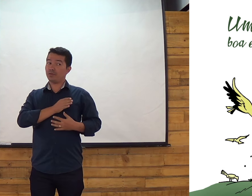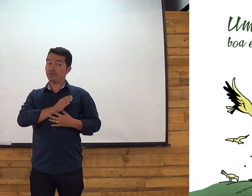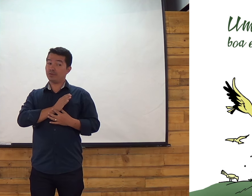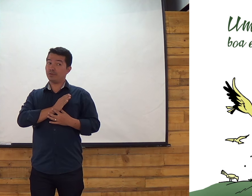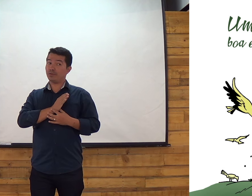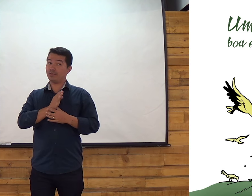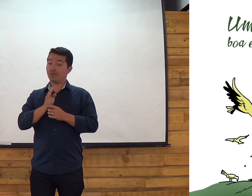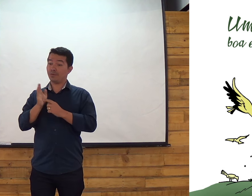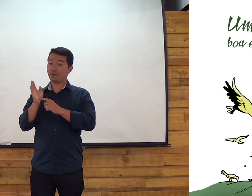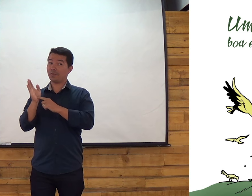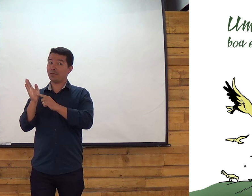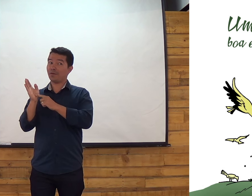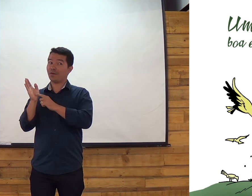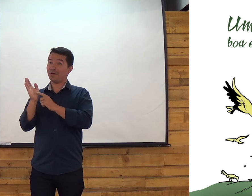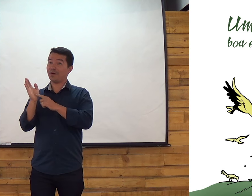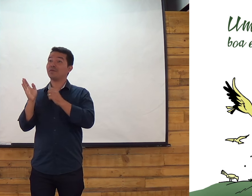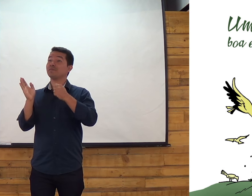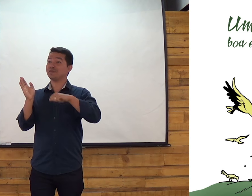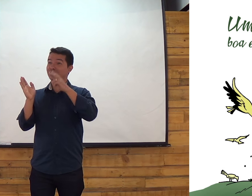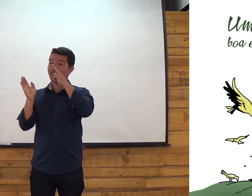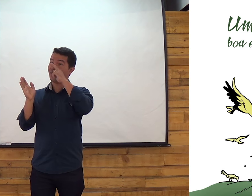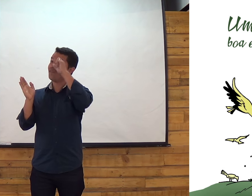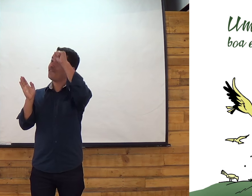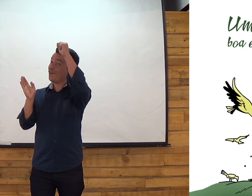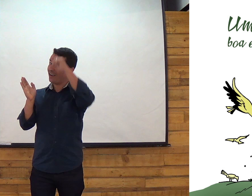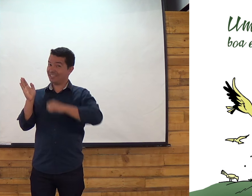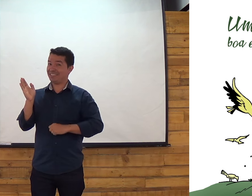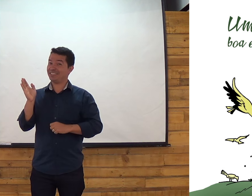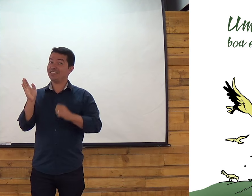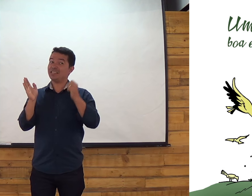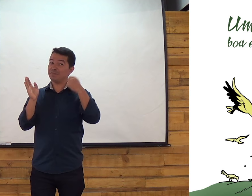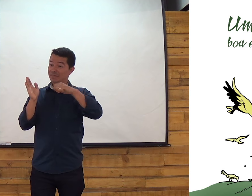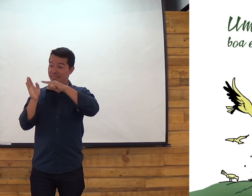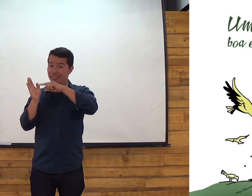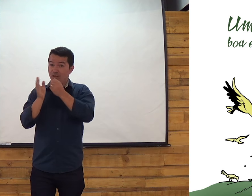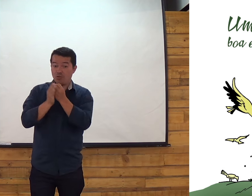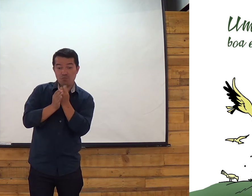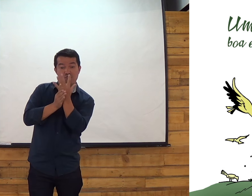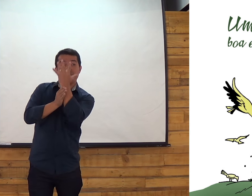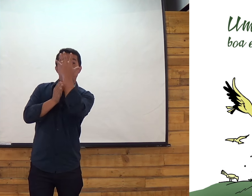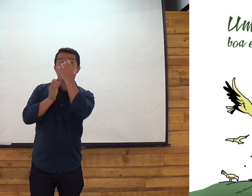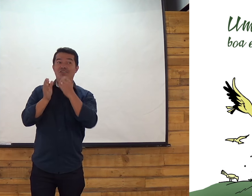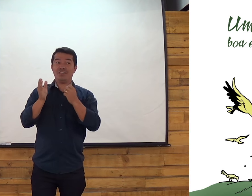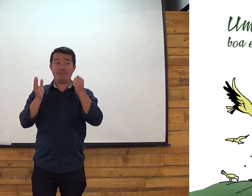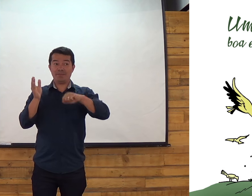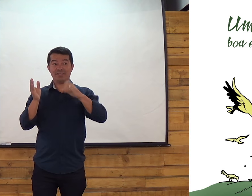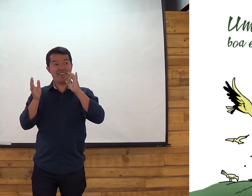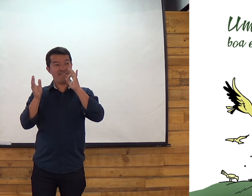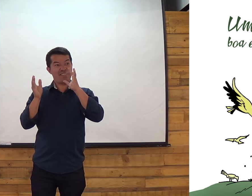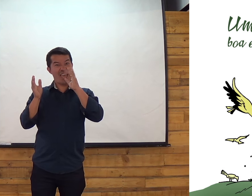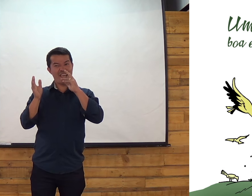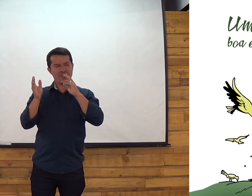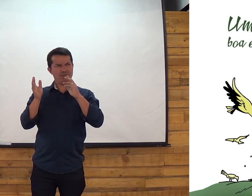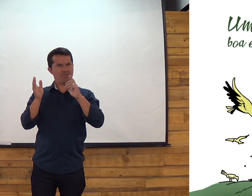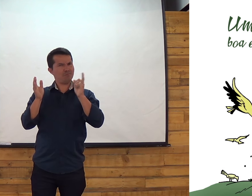Essa é a terra. E esse é igual ao meu coração. Precisa ser forte,